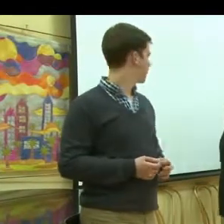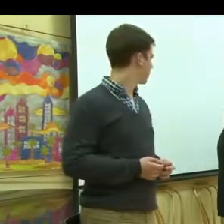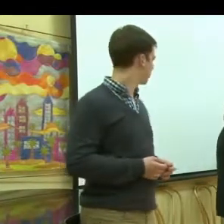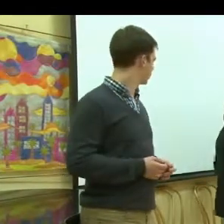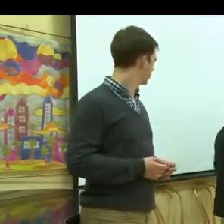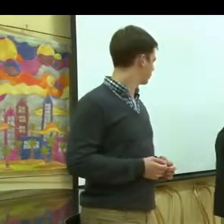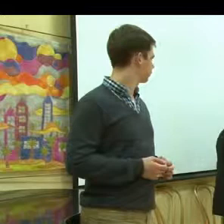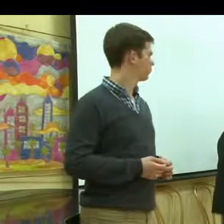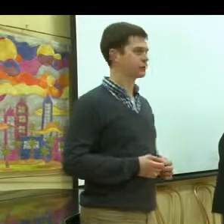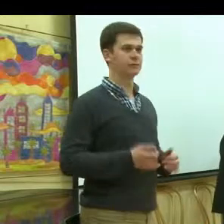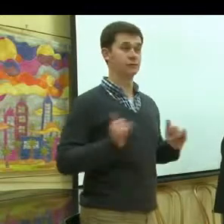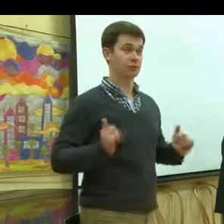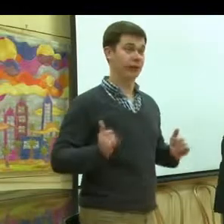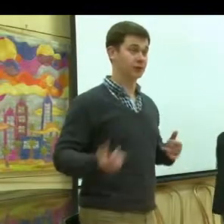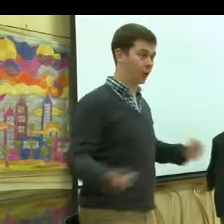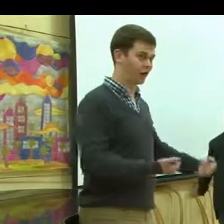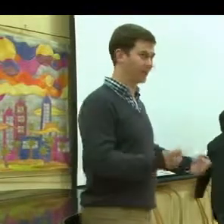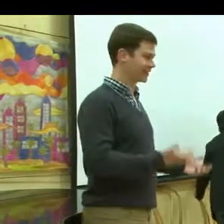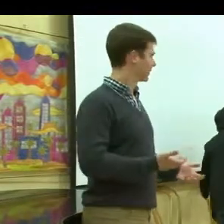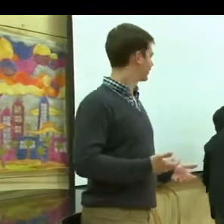Krzesło? Sylwia?